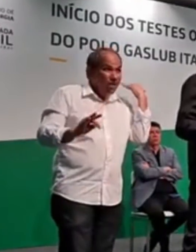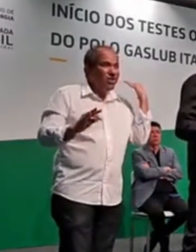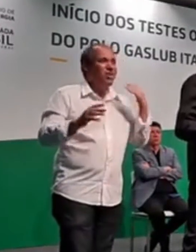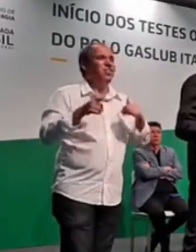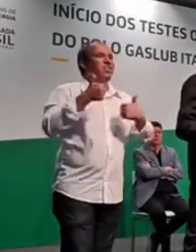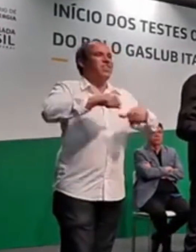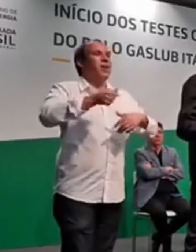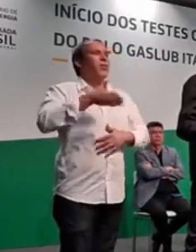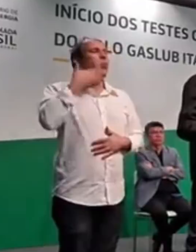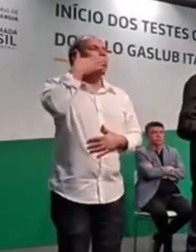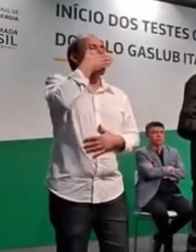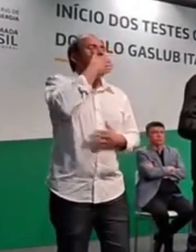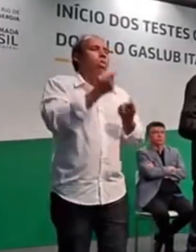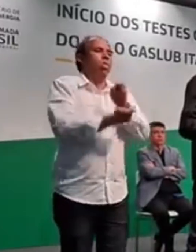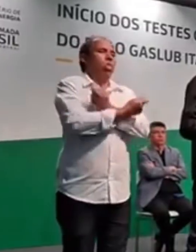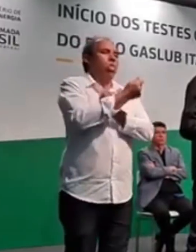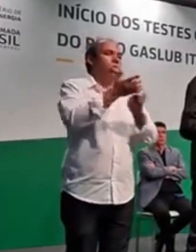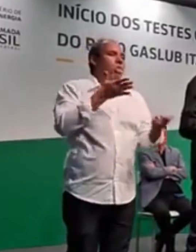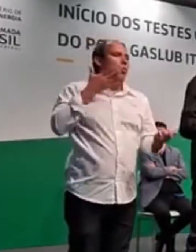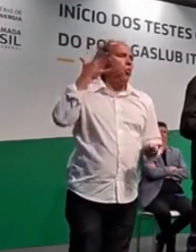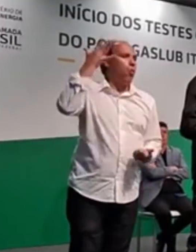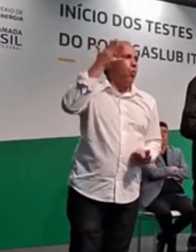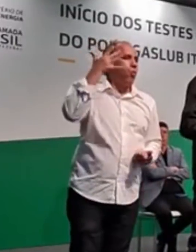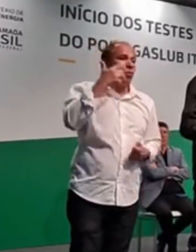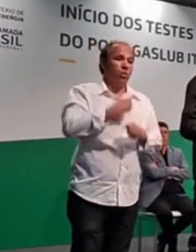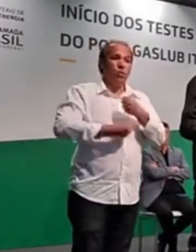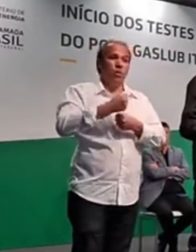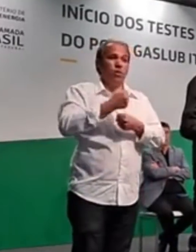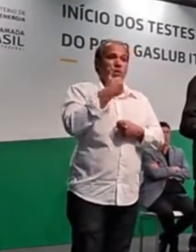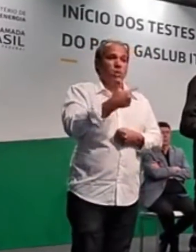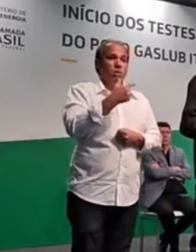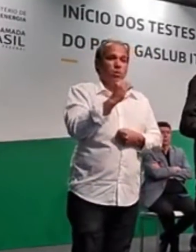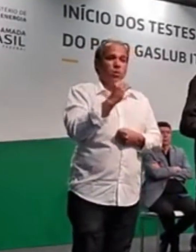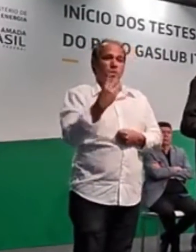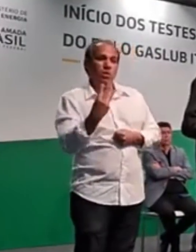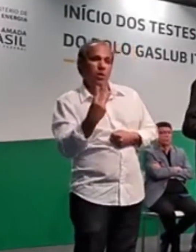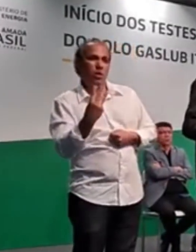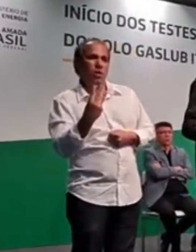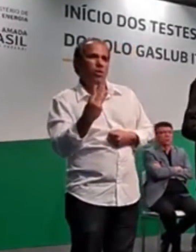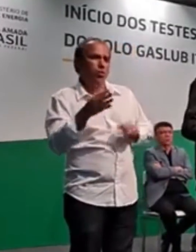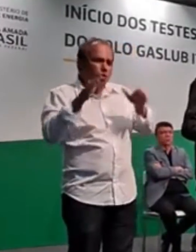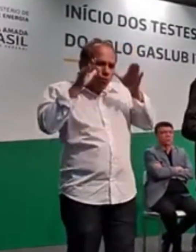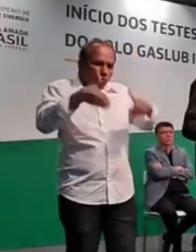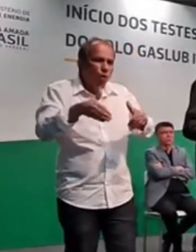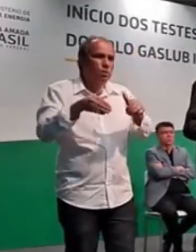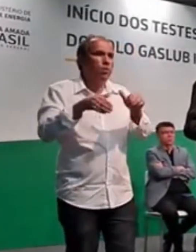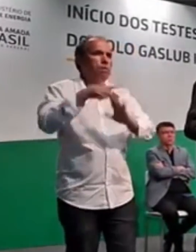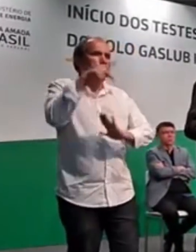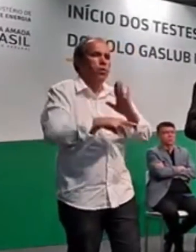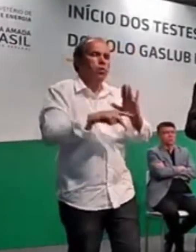brilhante discurso em 2003, se voltou para um projeto de poder,